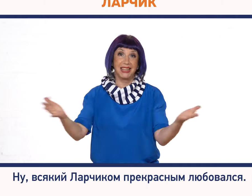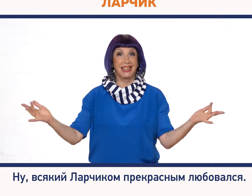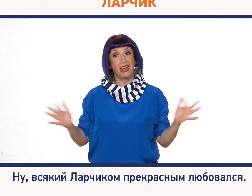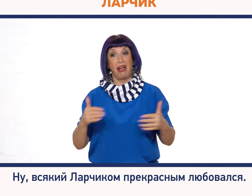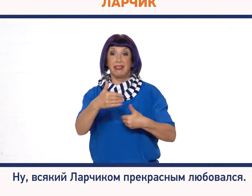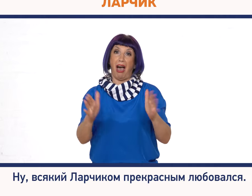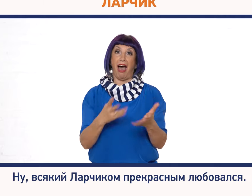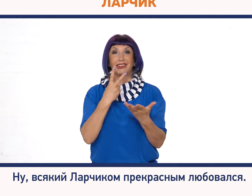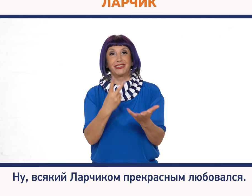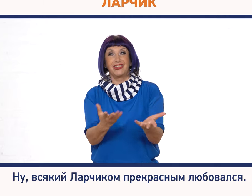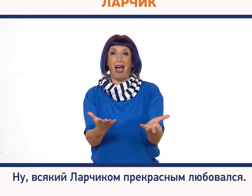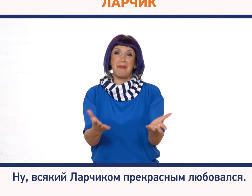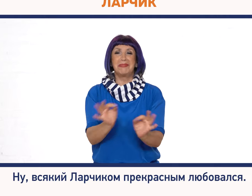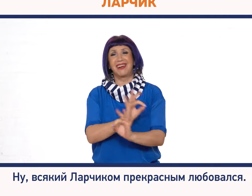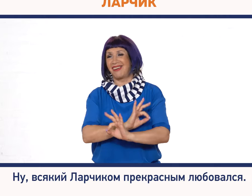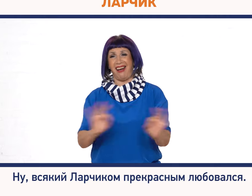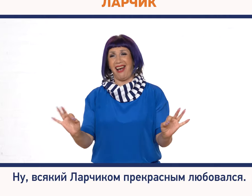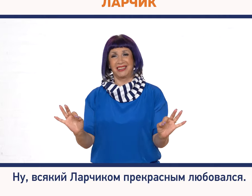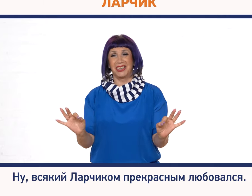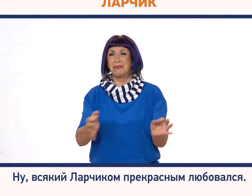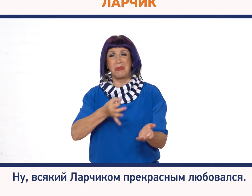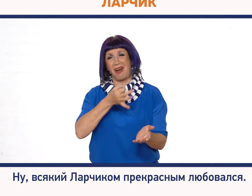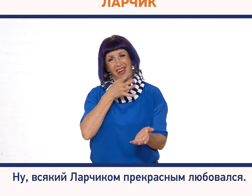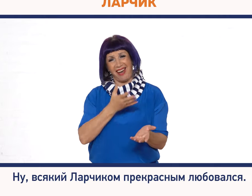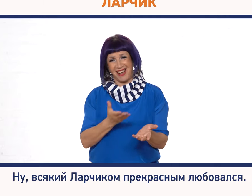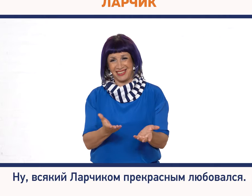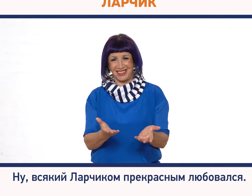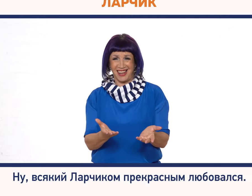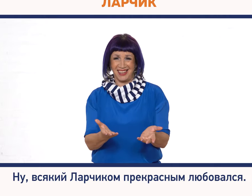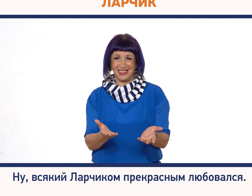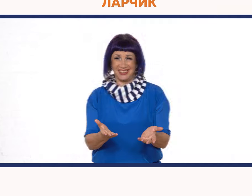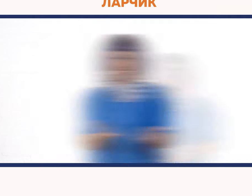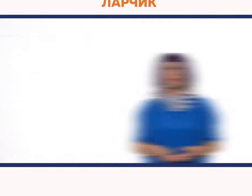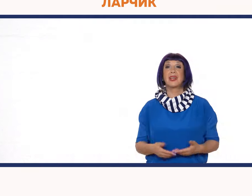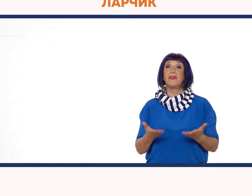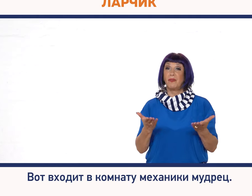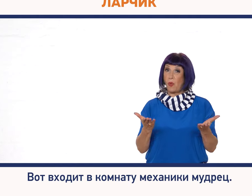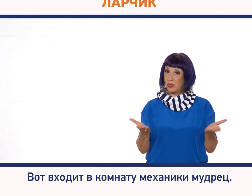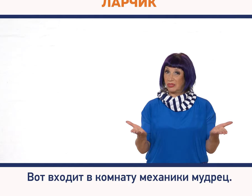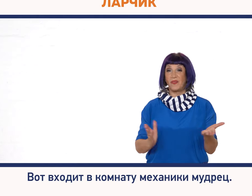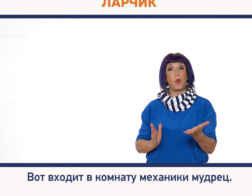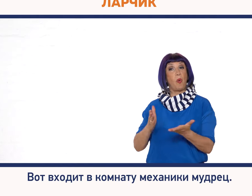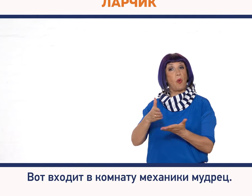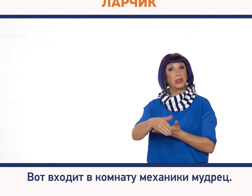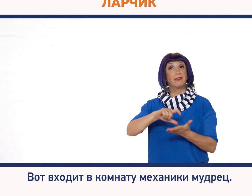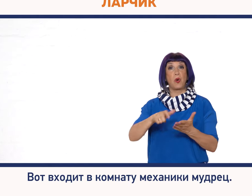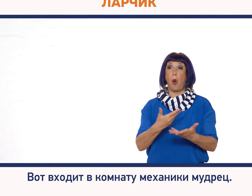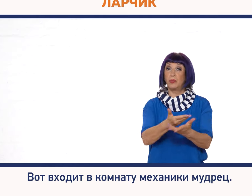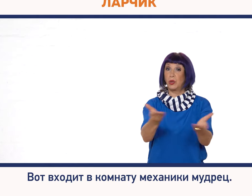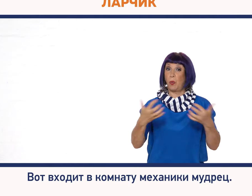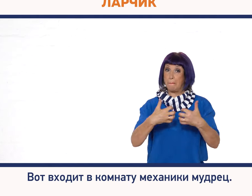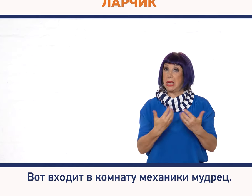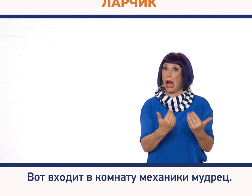всякий ларчиком прекрасным любовался. Вот входит